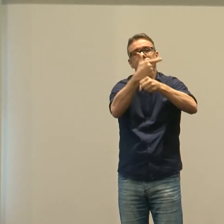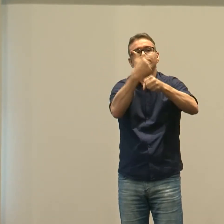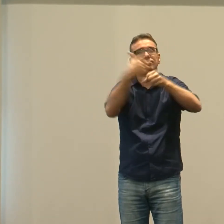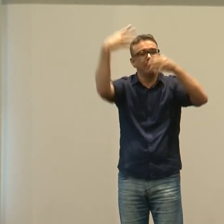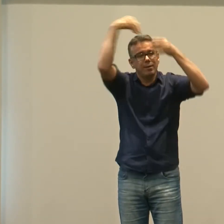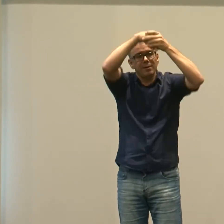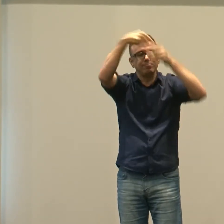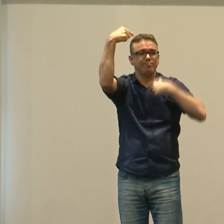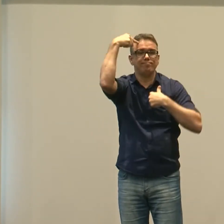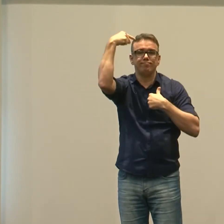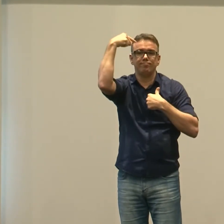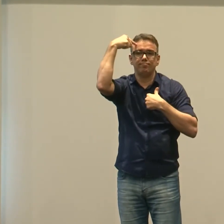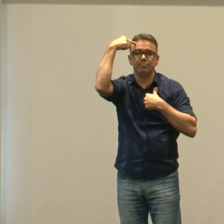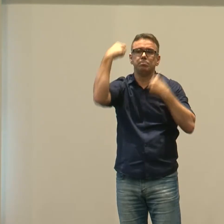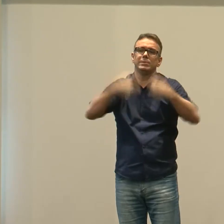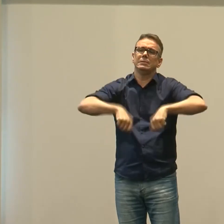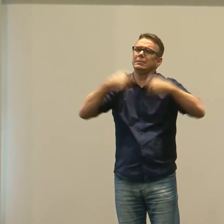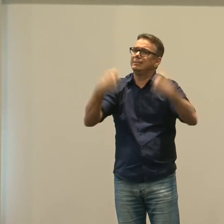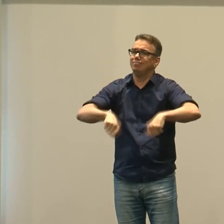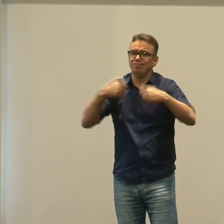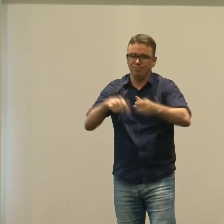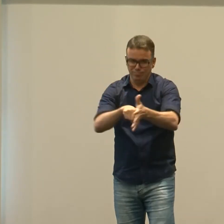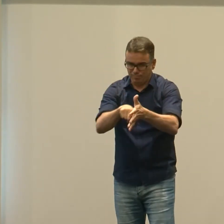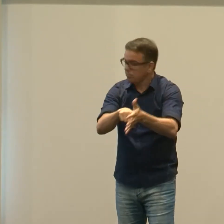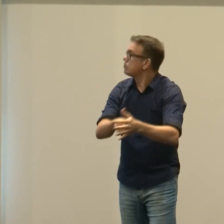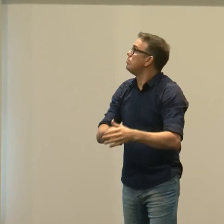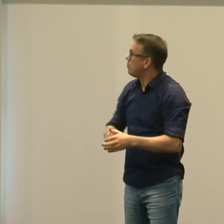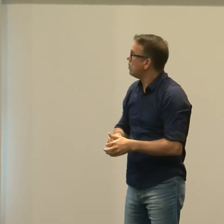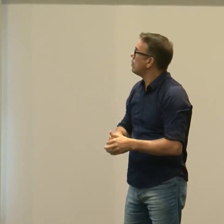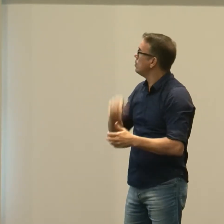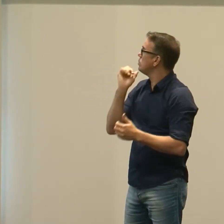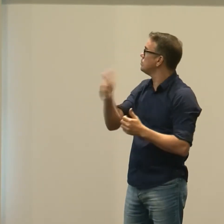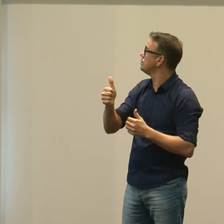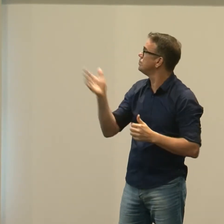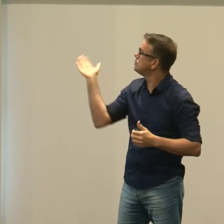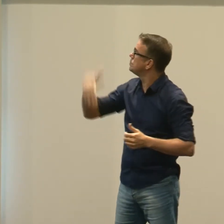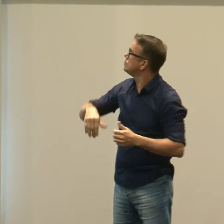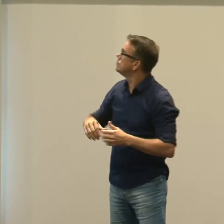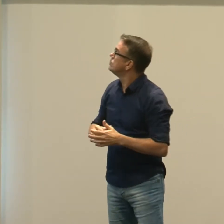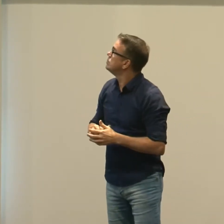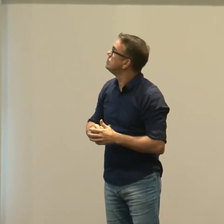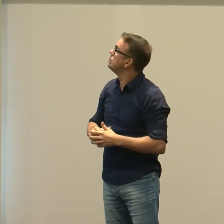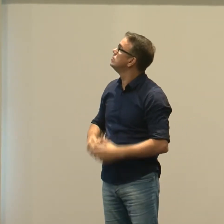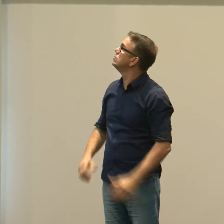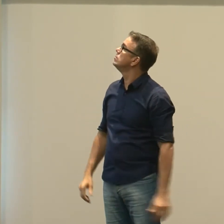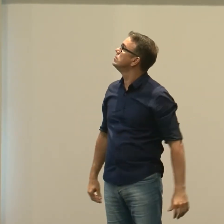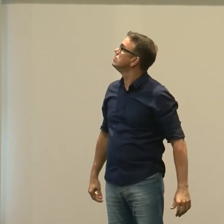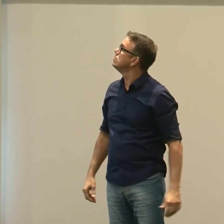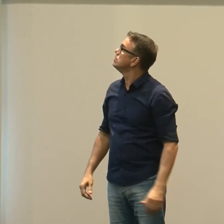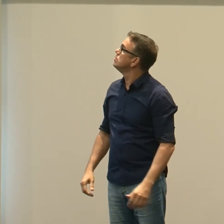ela tenha uma aquisição lexical adequada. Isso é importante e necessário. Pode passar?